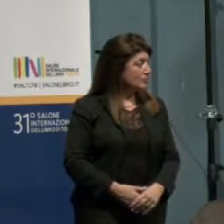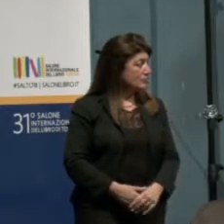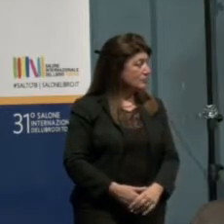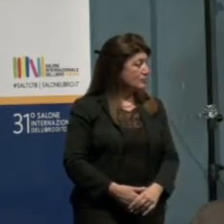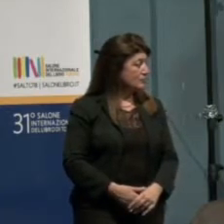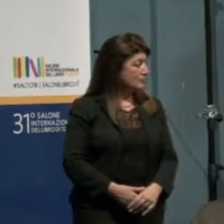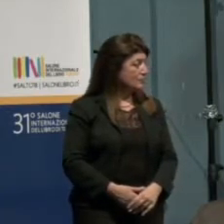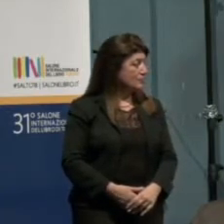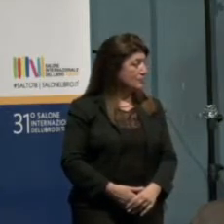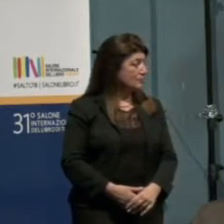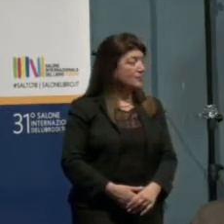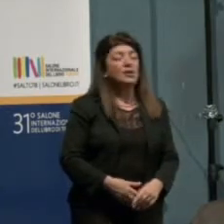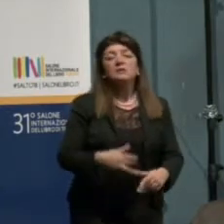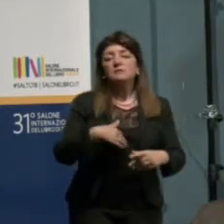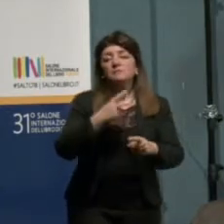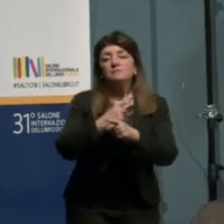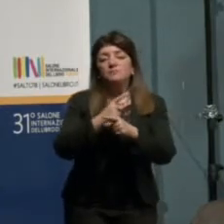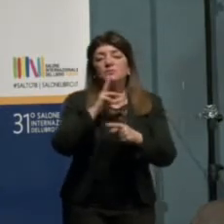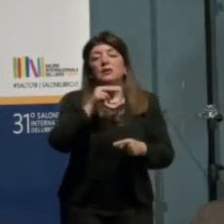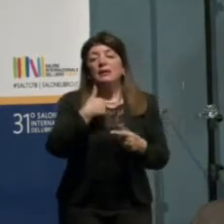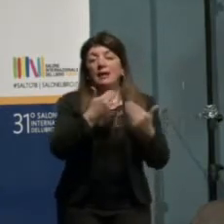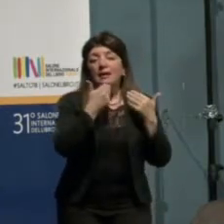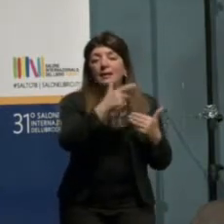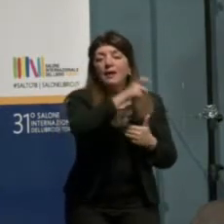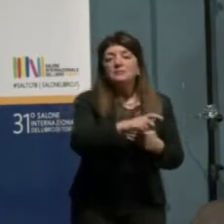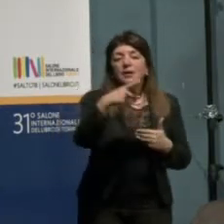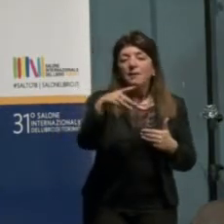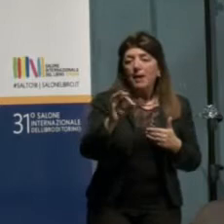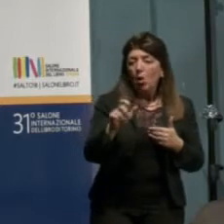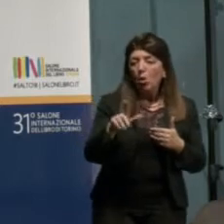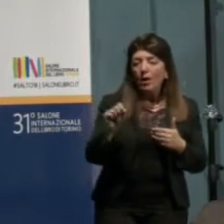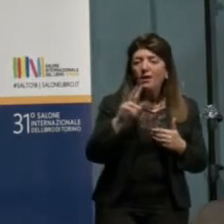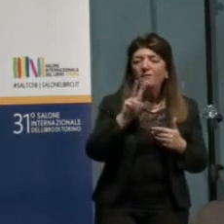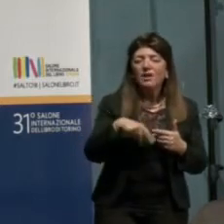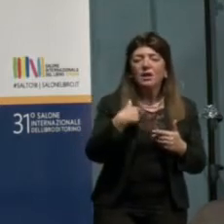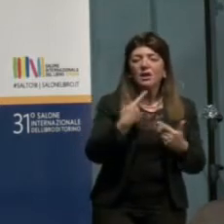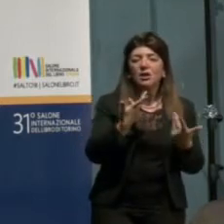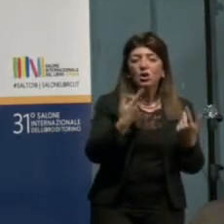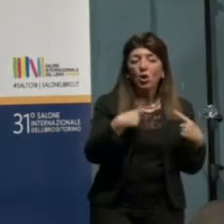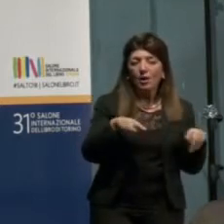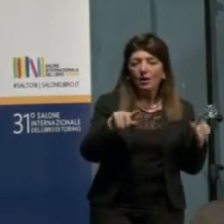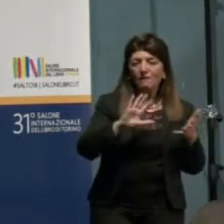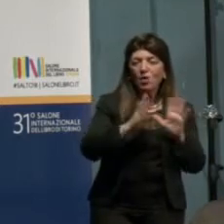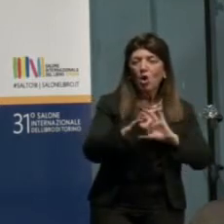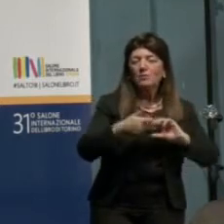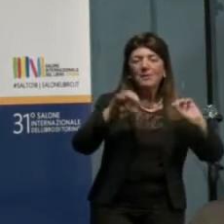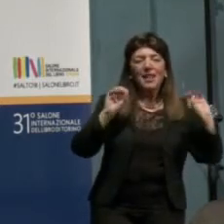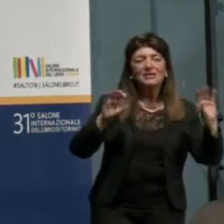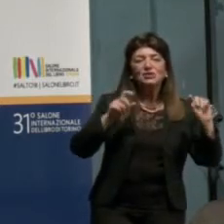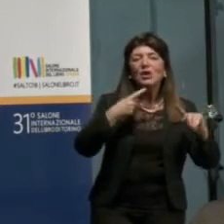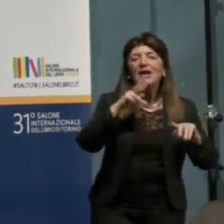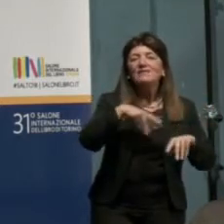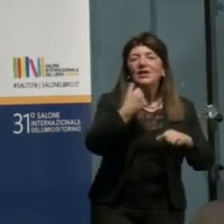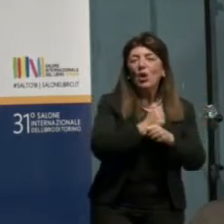io devo dire che noi ringraziamo paola non solo appunto per la presenza ancora ma anche per la lezione paola una maestra un insegnante e